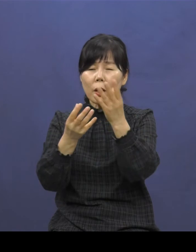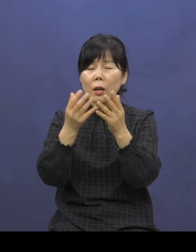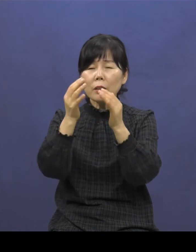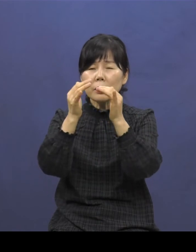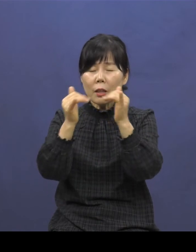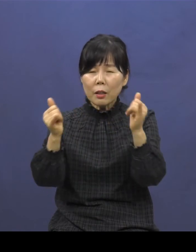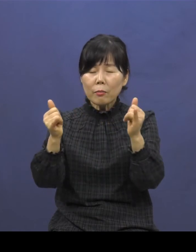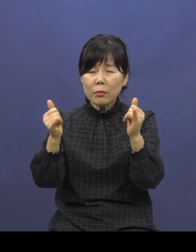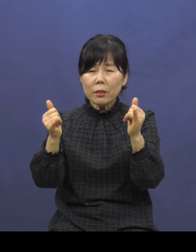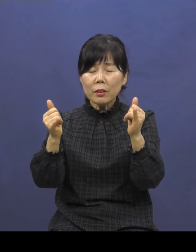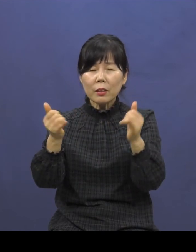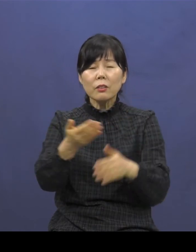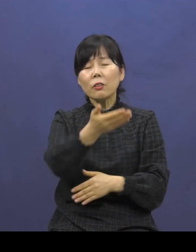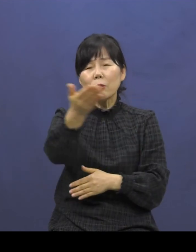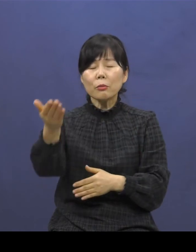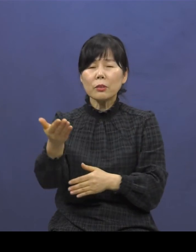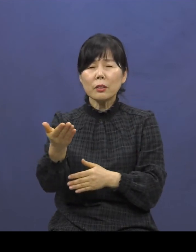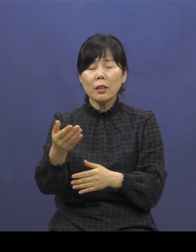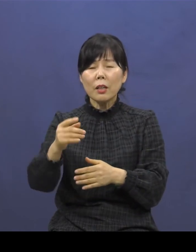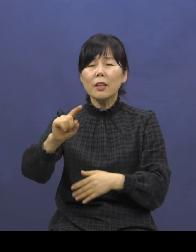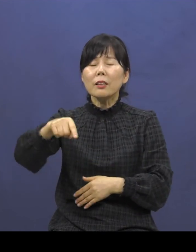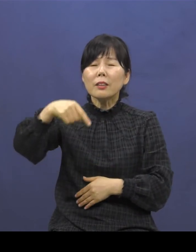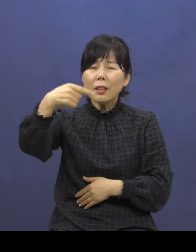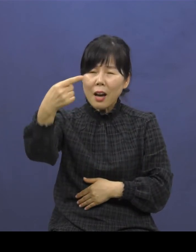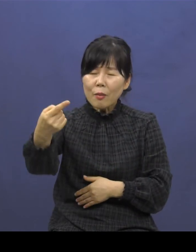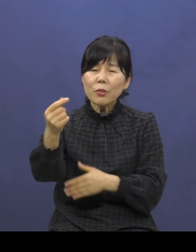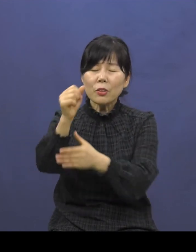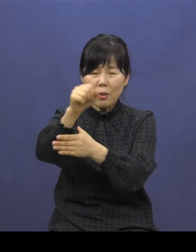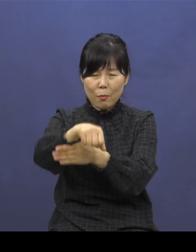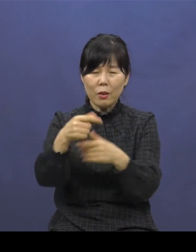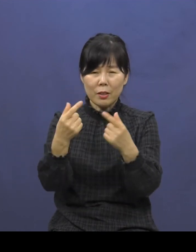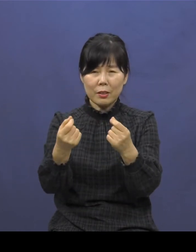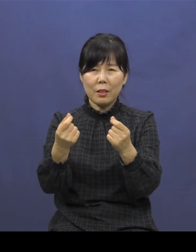사람들이 바로 그 다음번 열매라는 얘기죠.